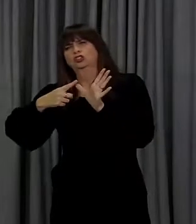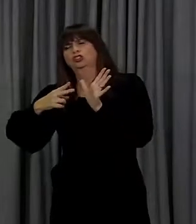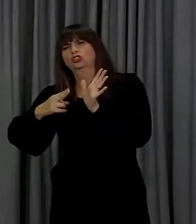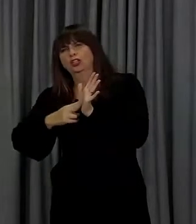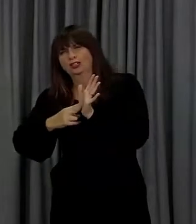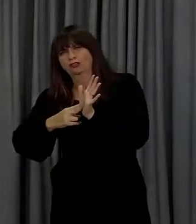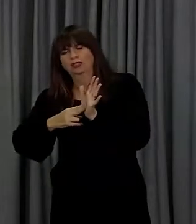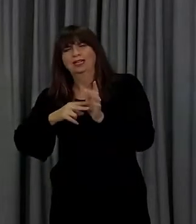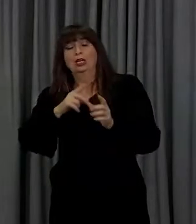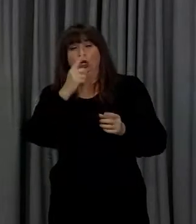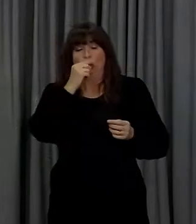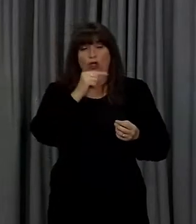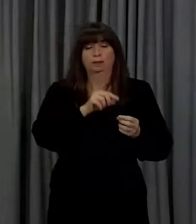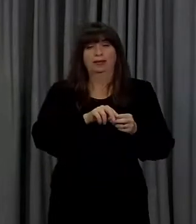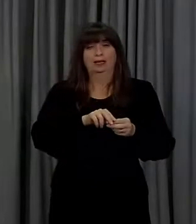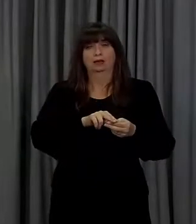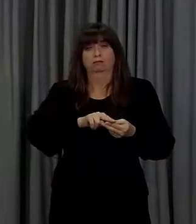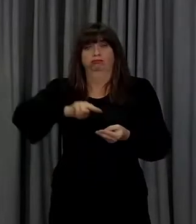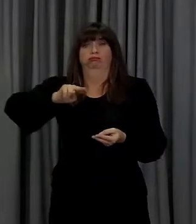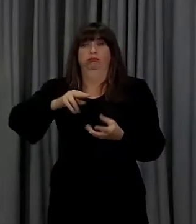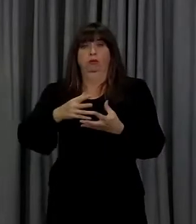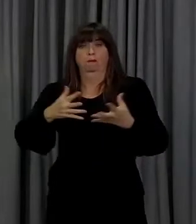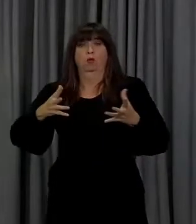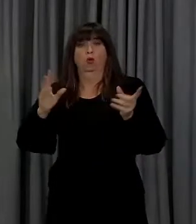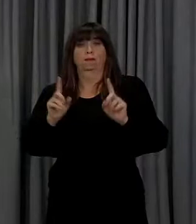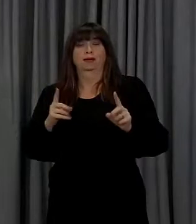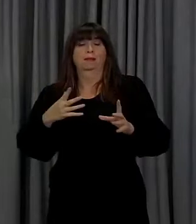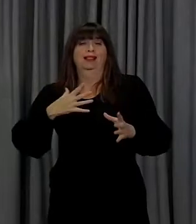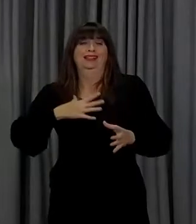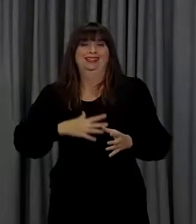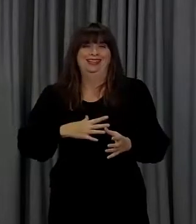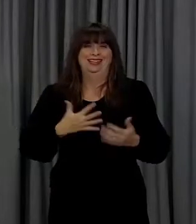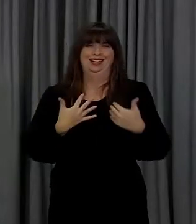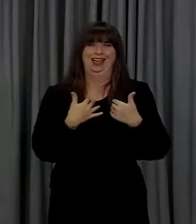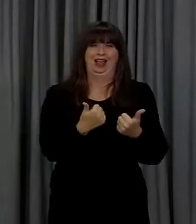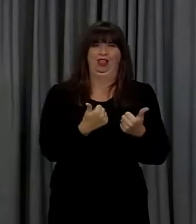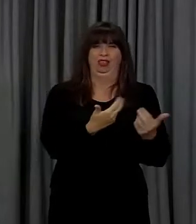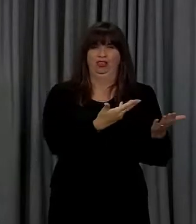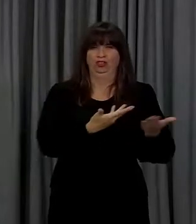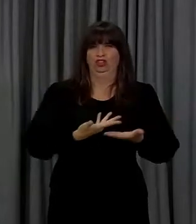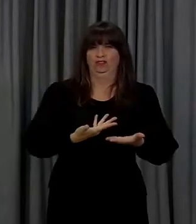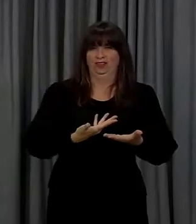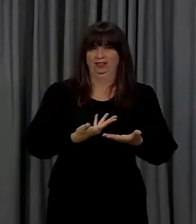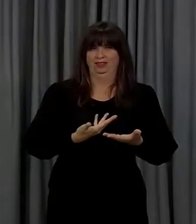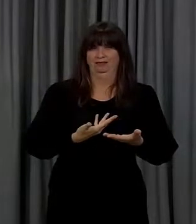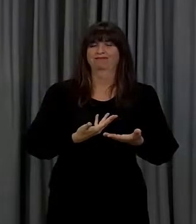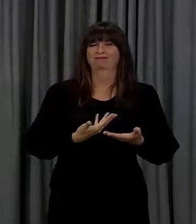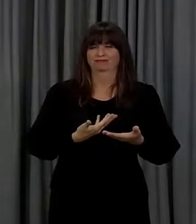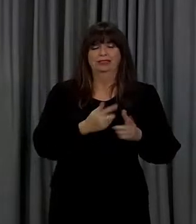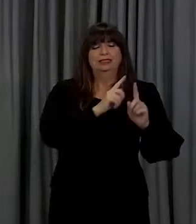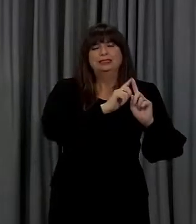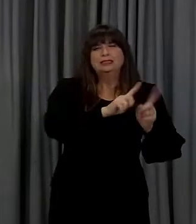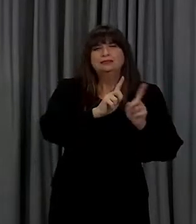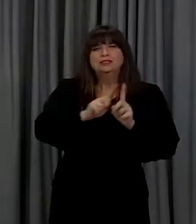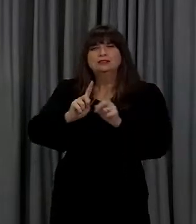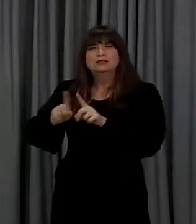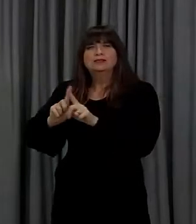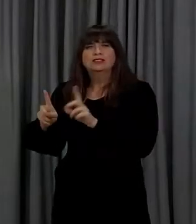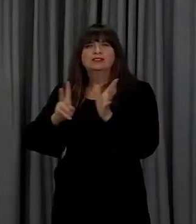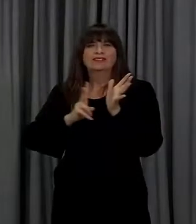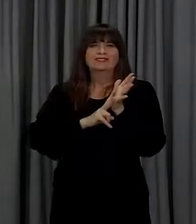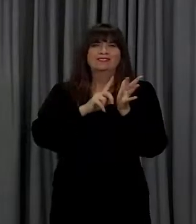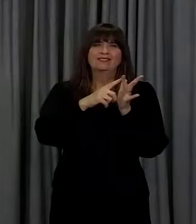paratoi ar gyfer hynny. I ni wedi rhoi rhaglen mewn lle gyda byrdde iechyd, gofyn i nhw gweithio o fewn